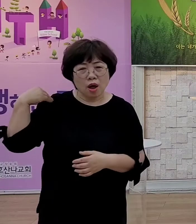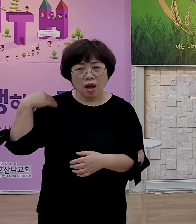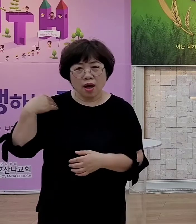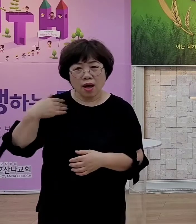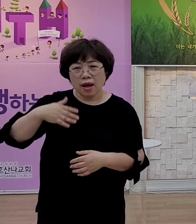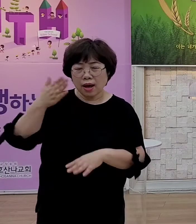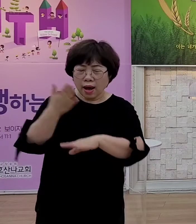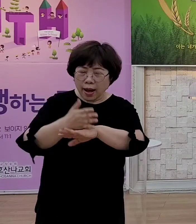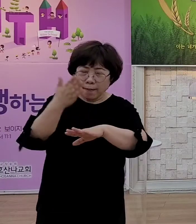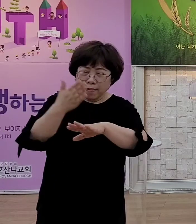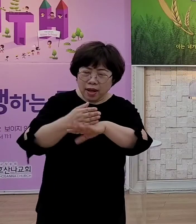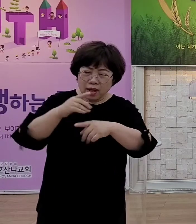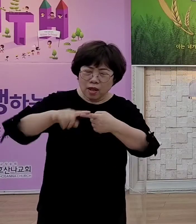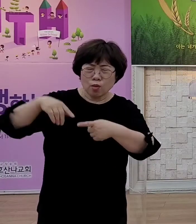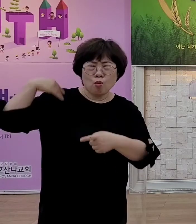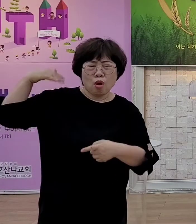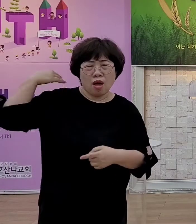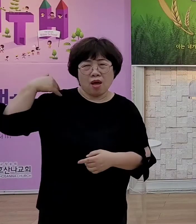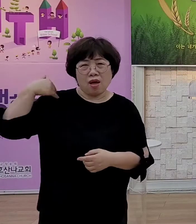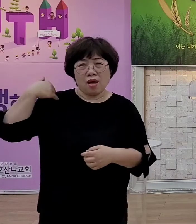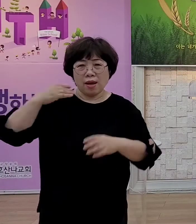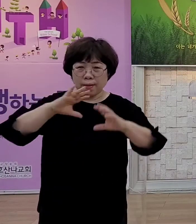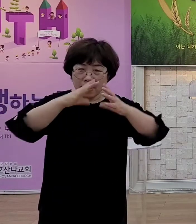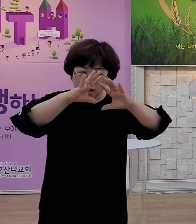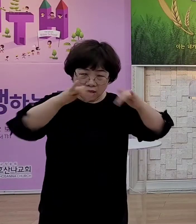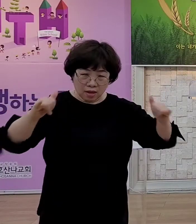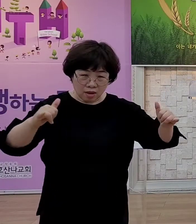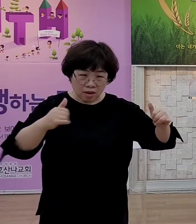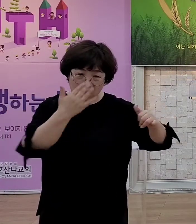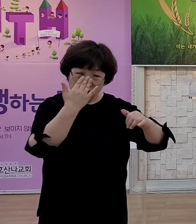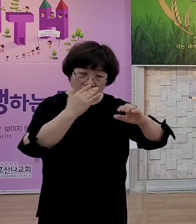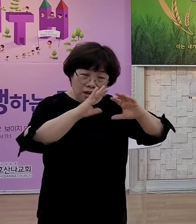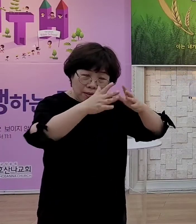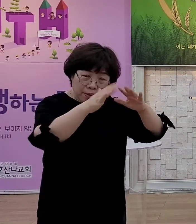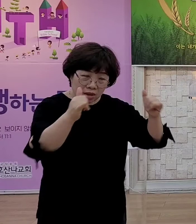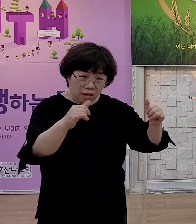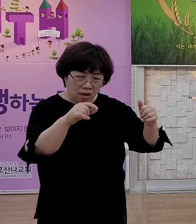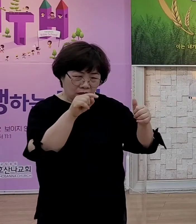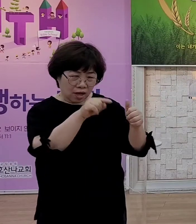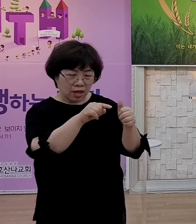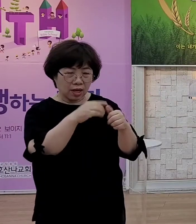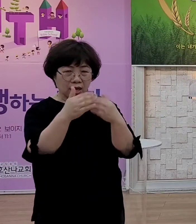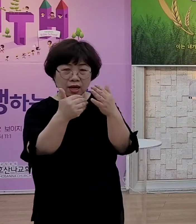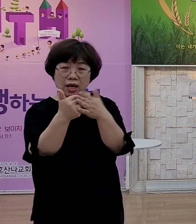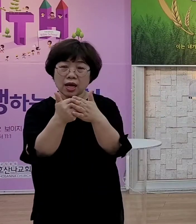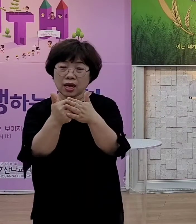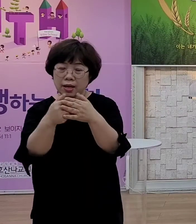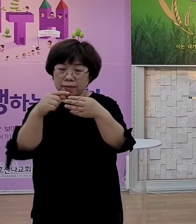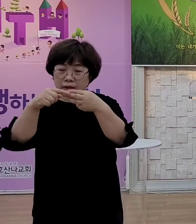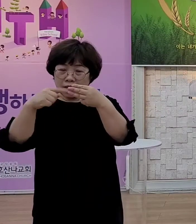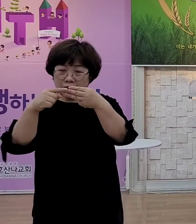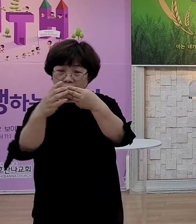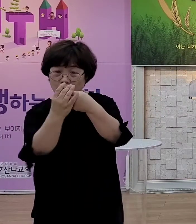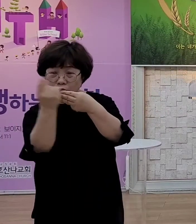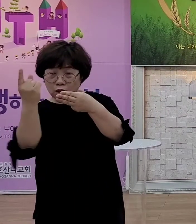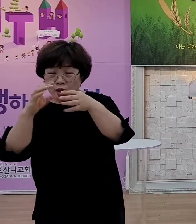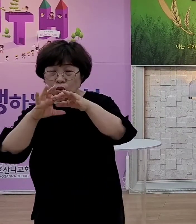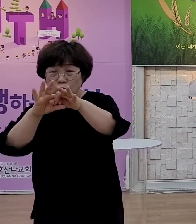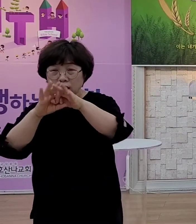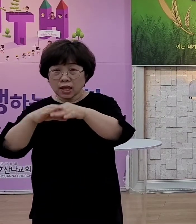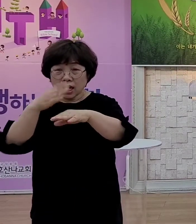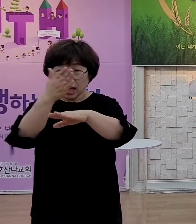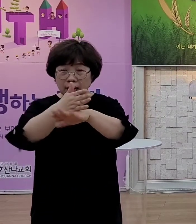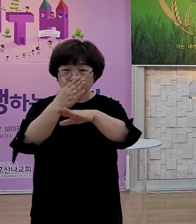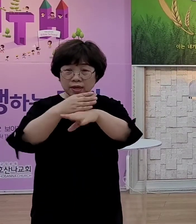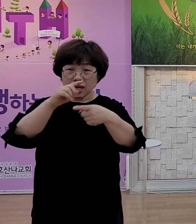감사를 감사할 줄도 모르는 이 이스라엘 백성들에게 하나님께서 감사의 훈련을 시키는